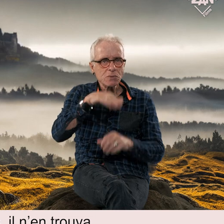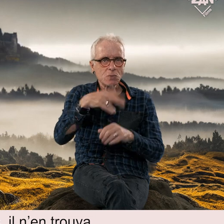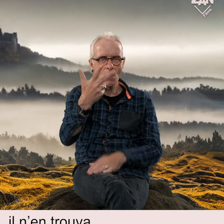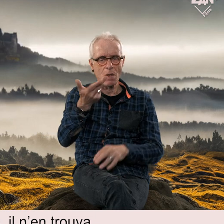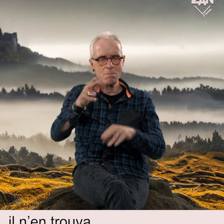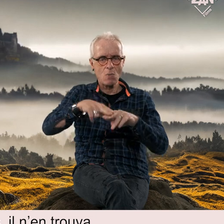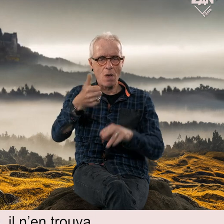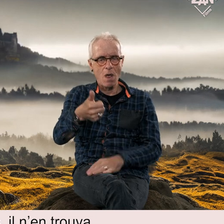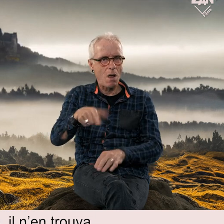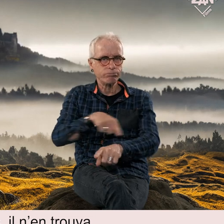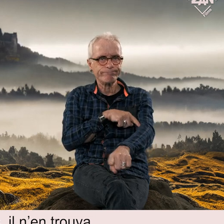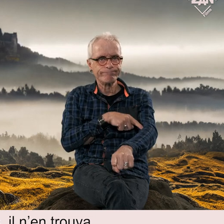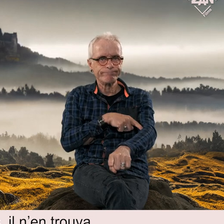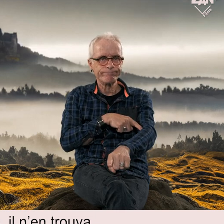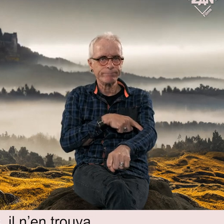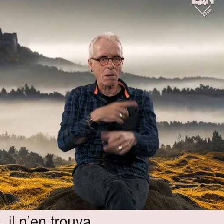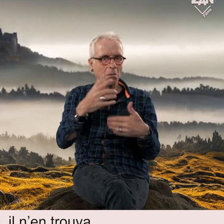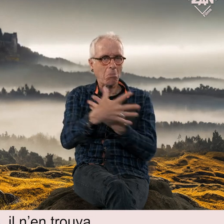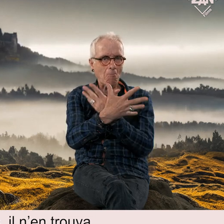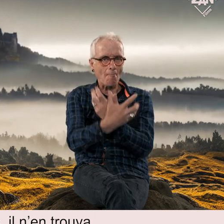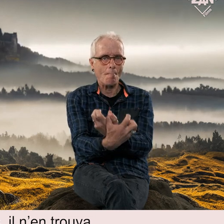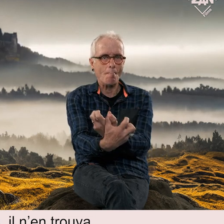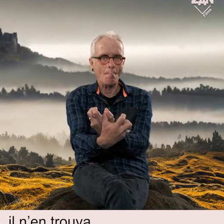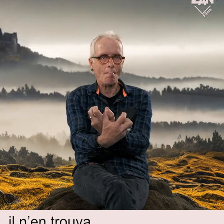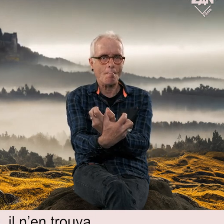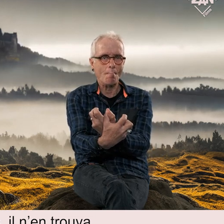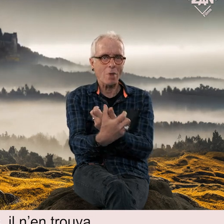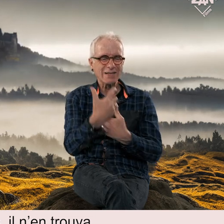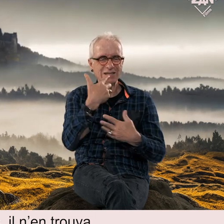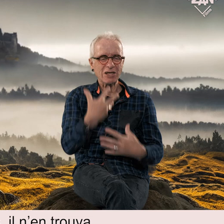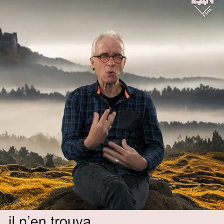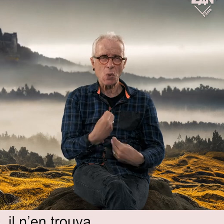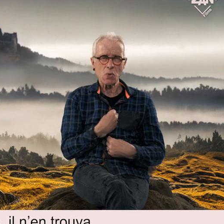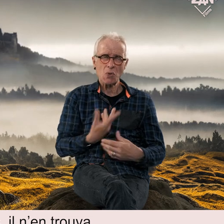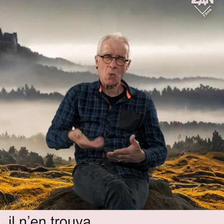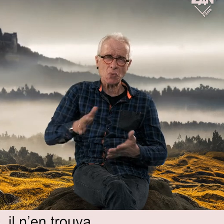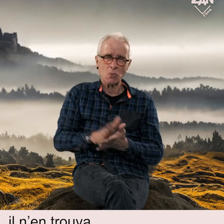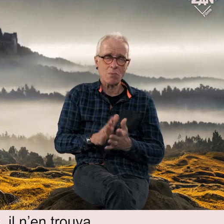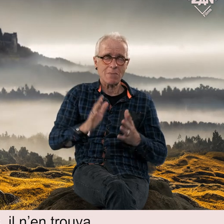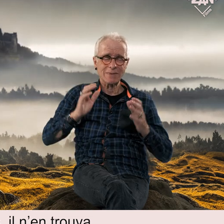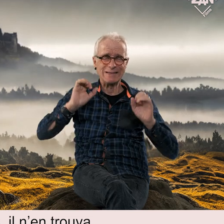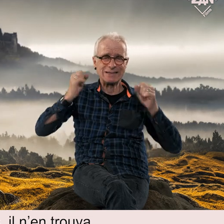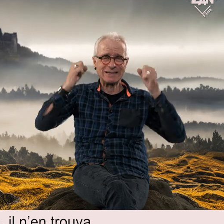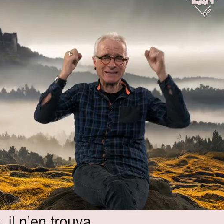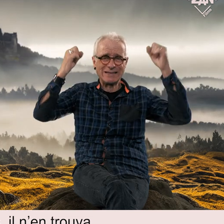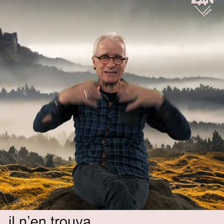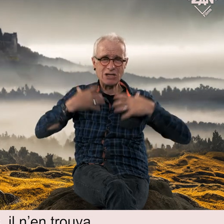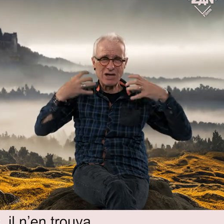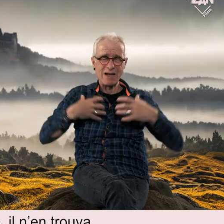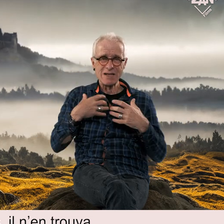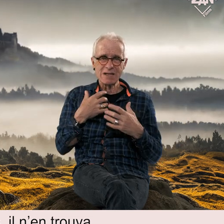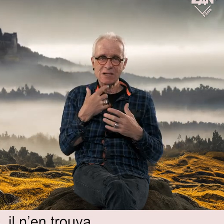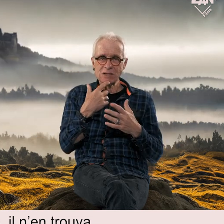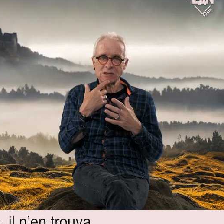morte depuis longtemps, pourrie. Cette déception l'exaspéra plus que toutes les autres. Sa soif de